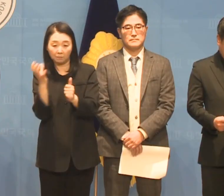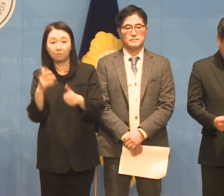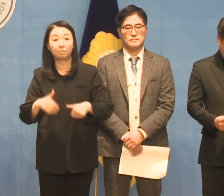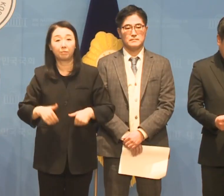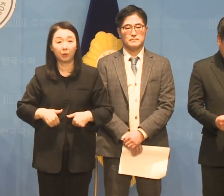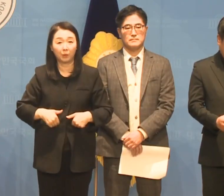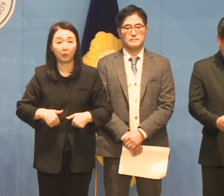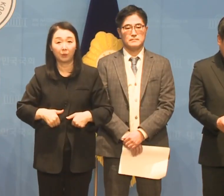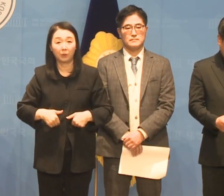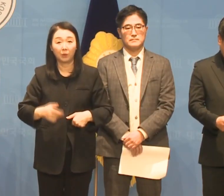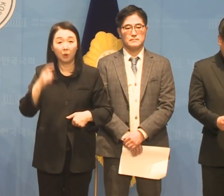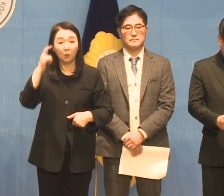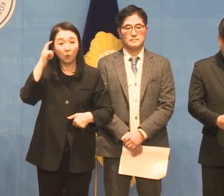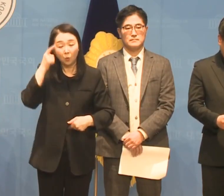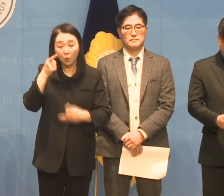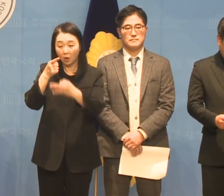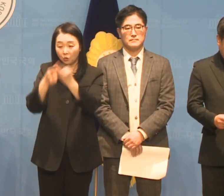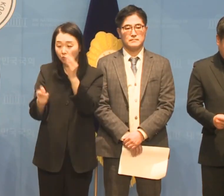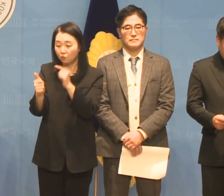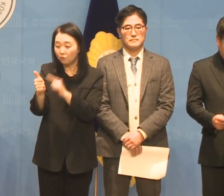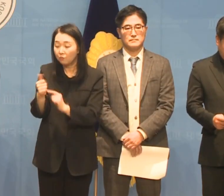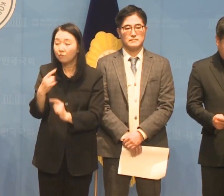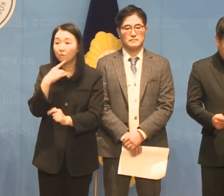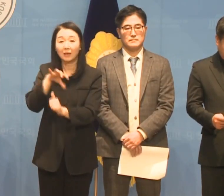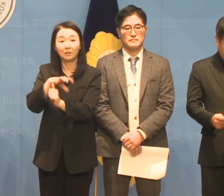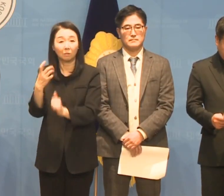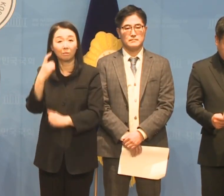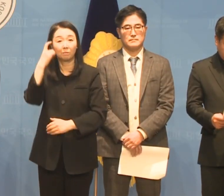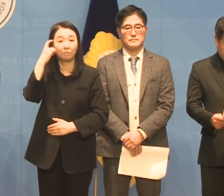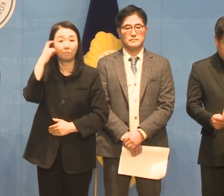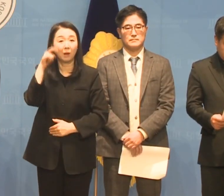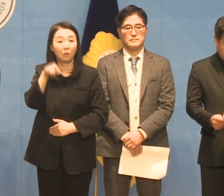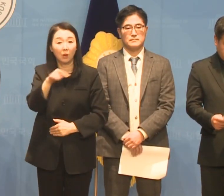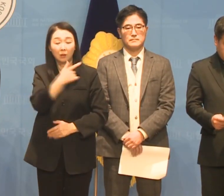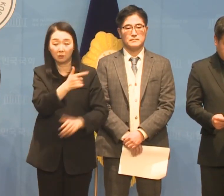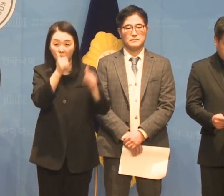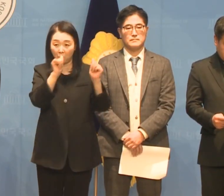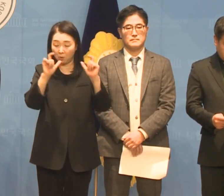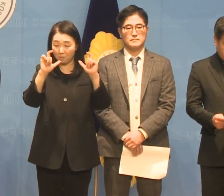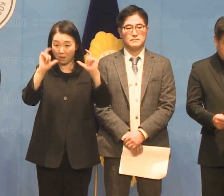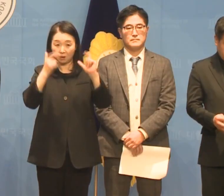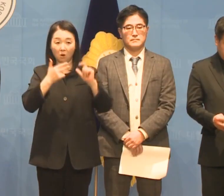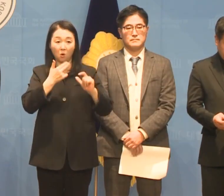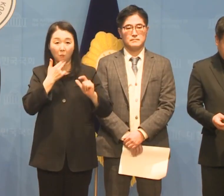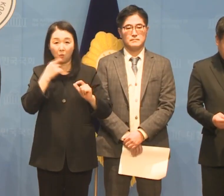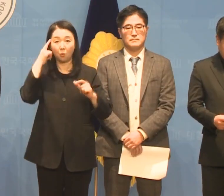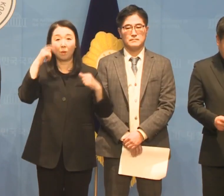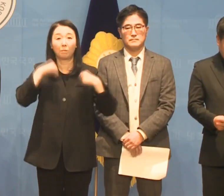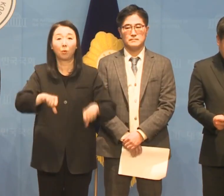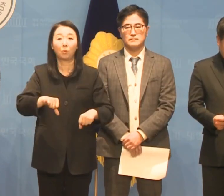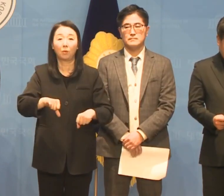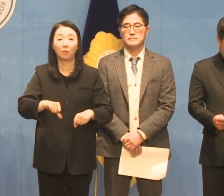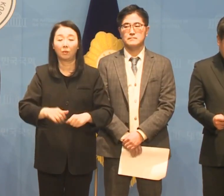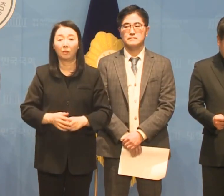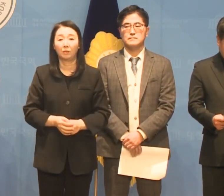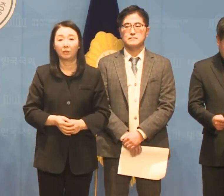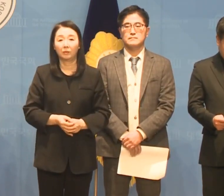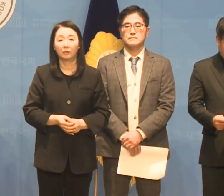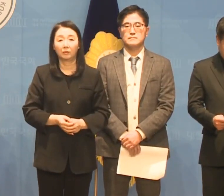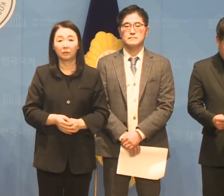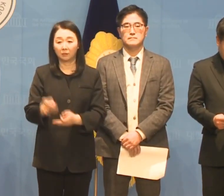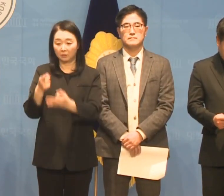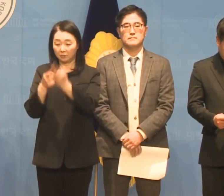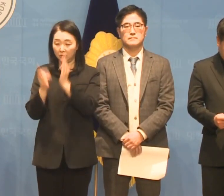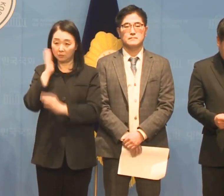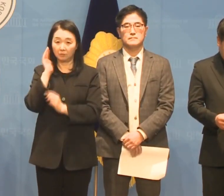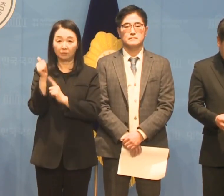되겠죠. 그런데 왜 윤석열 대통령만 석방시키고 이걸 대법원의 판결을 받지 않고 포기해버립니까? 이건